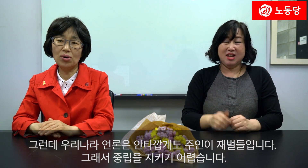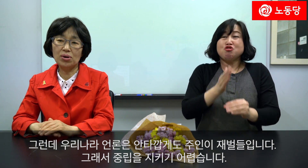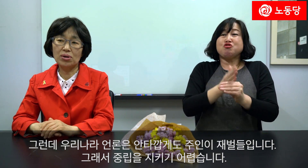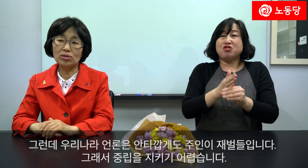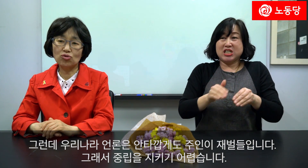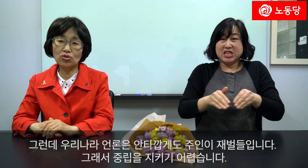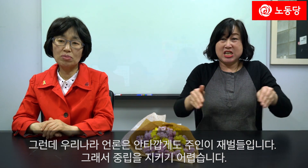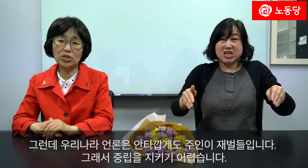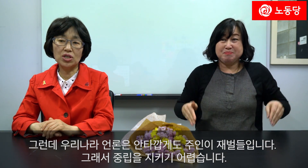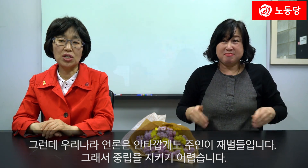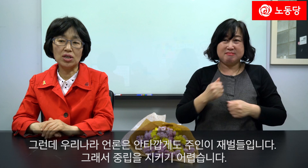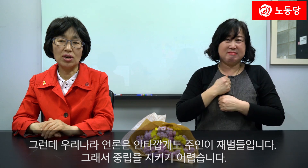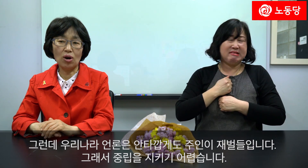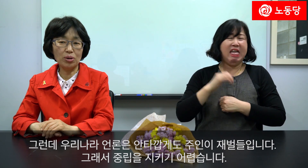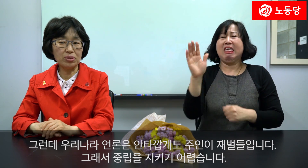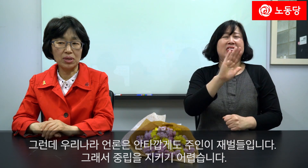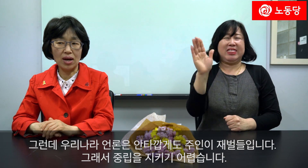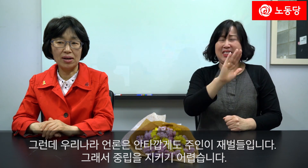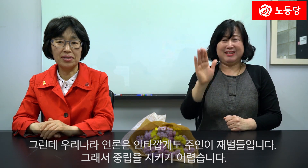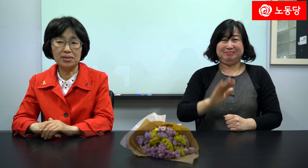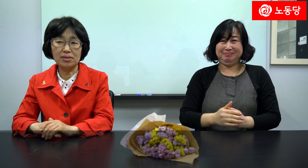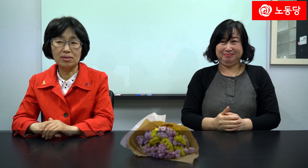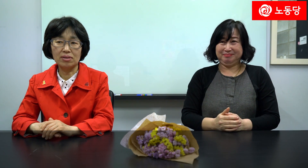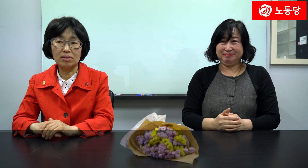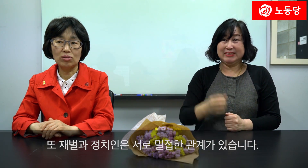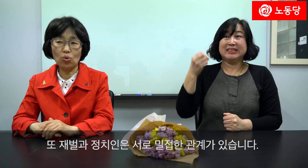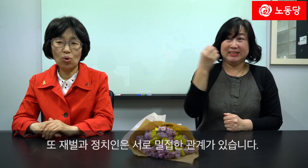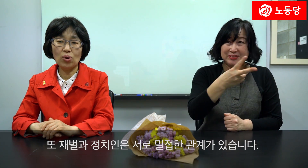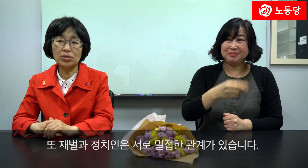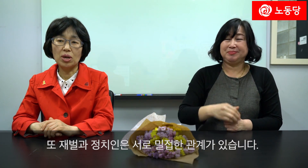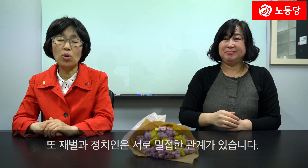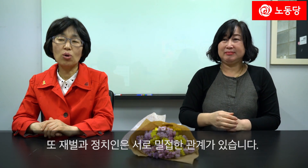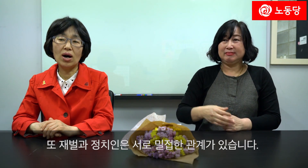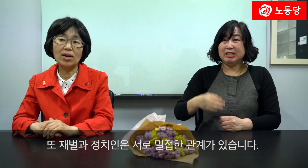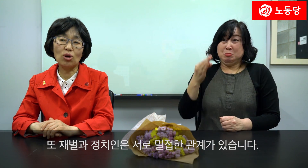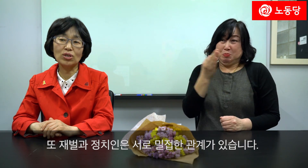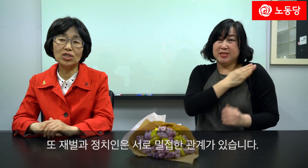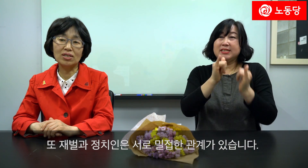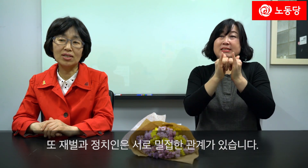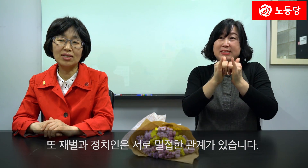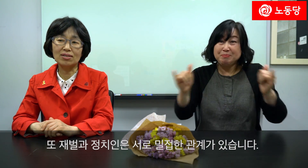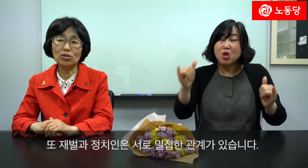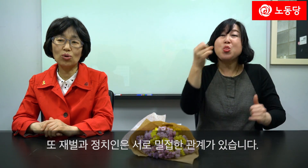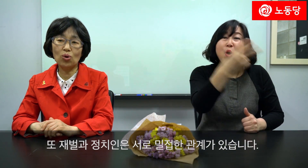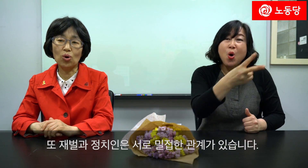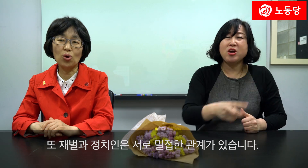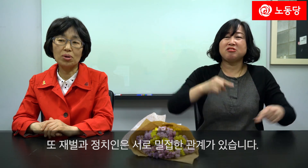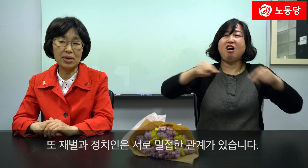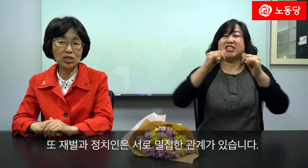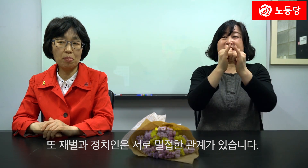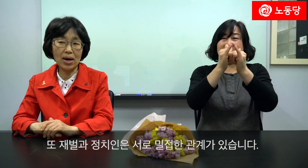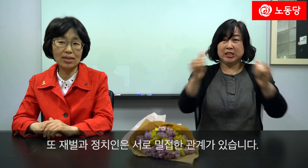그래서 중립을 지키기 어렵습니다. 또 재벌과 정치인들은